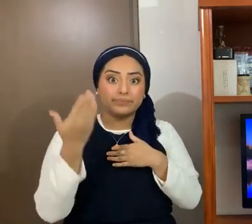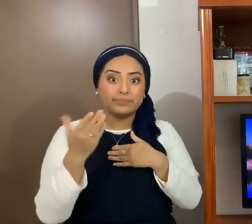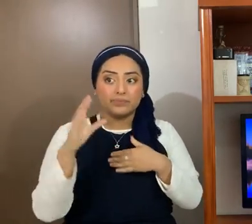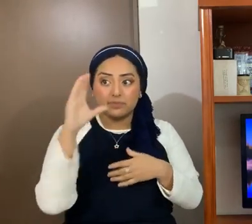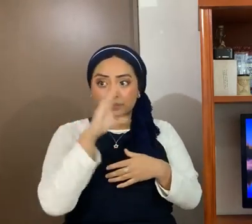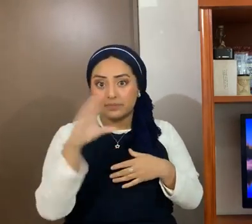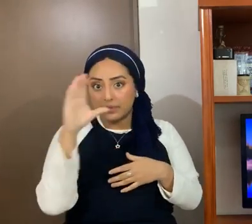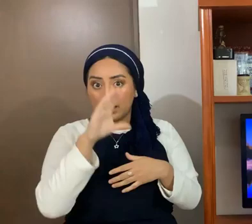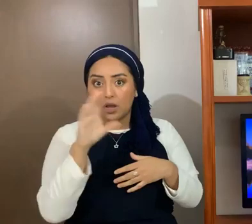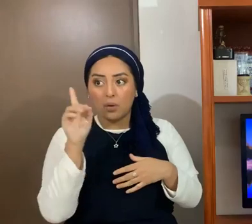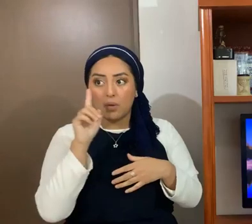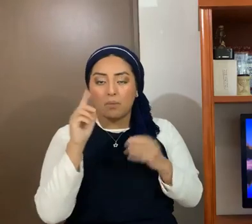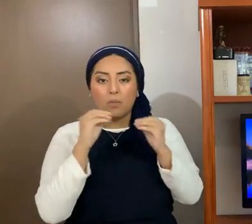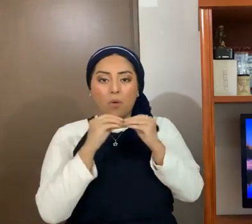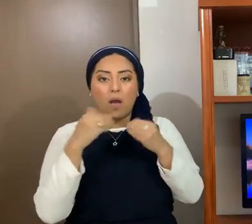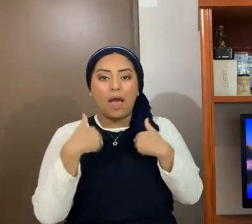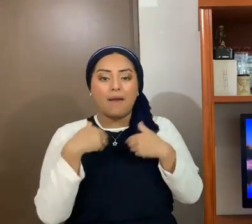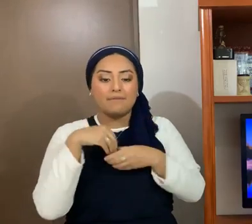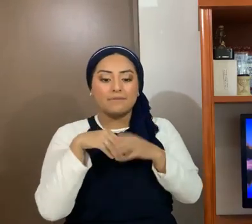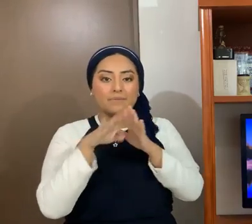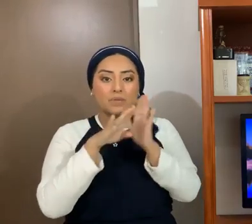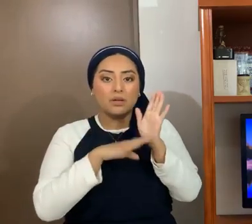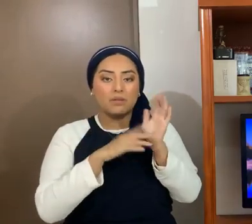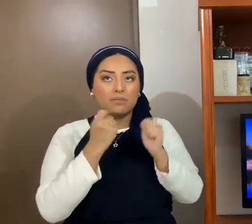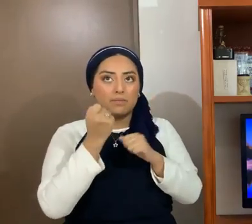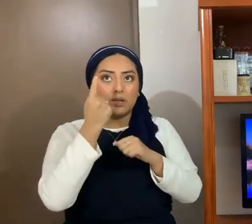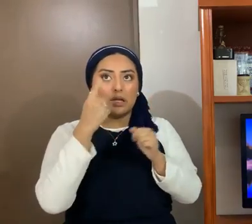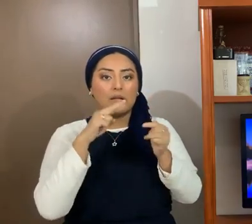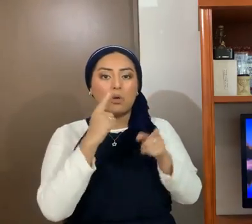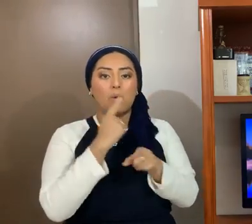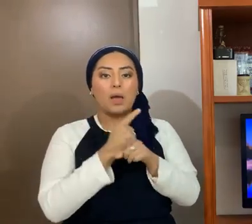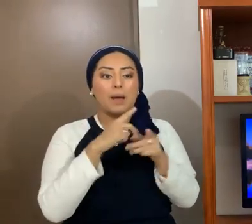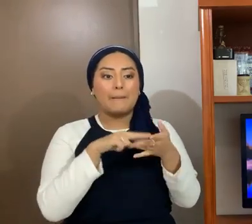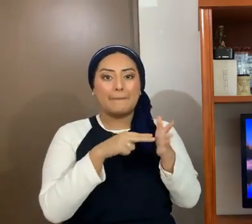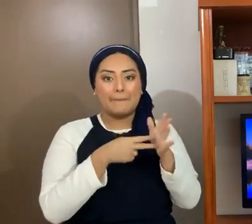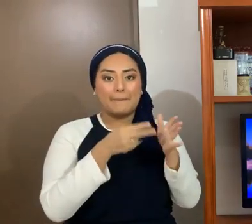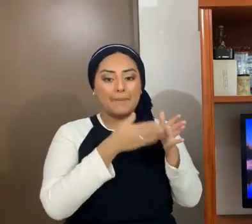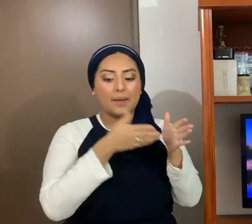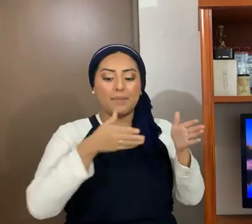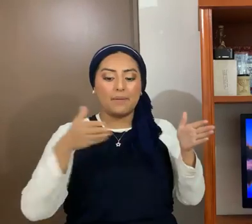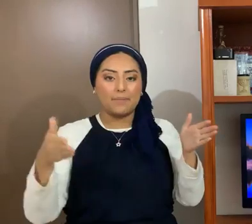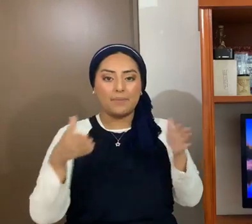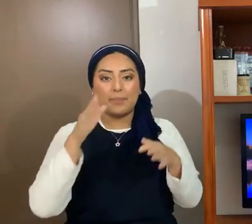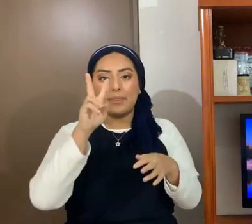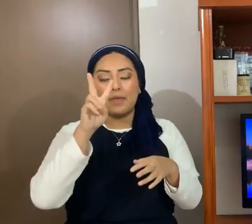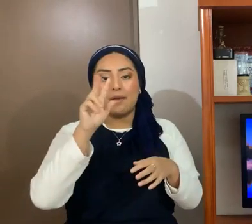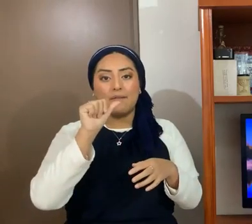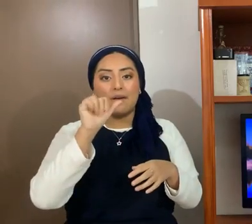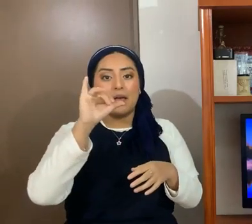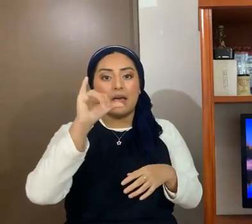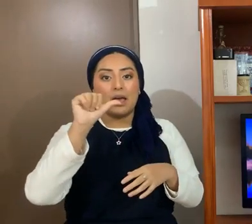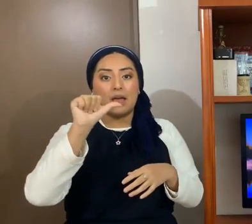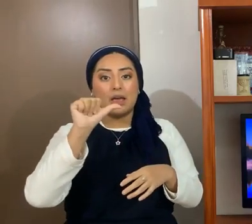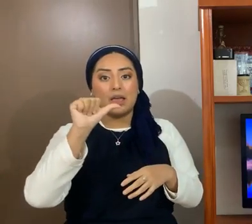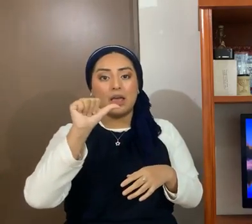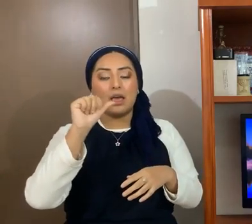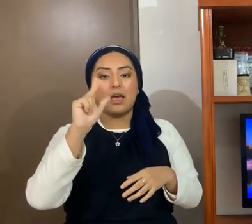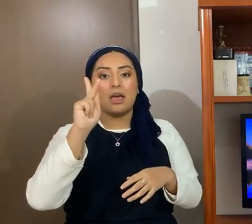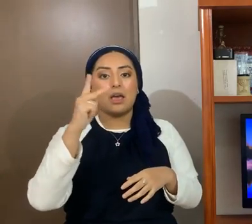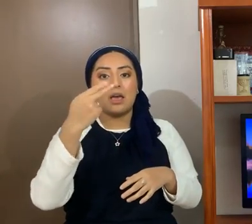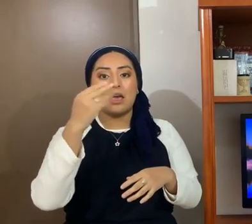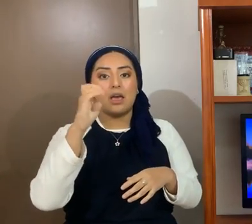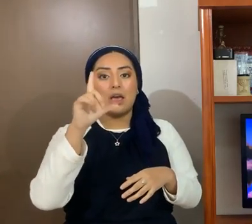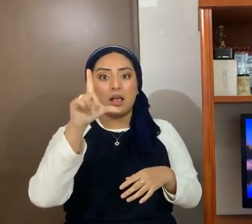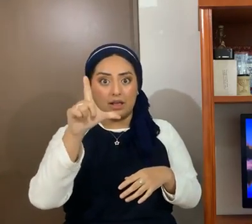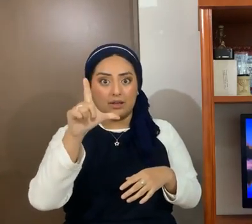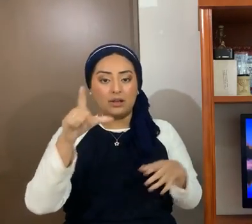posible, buscar en dónde más está en la Biblia para entender el contexto correcto. Vayakel. Y